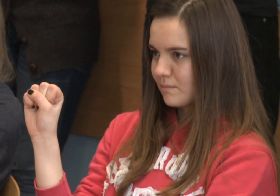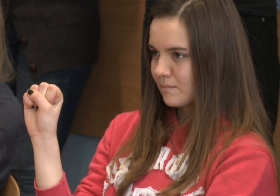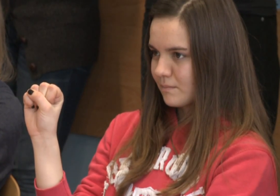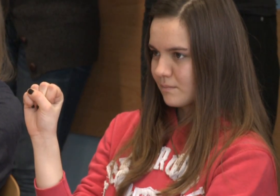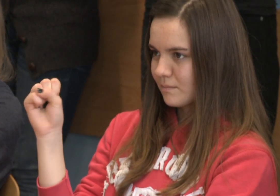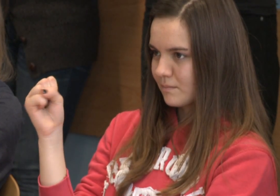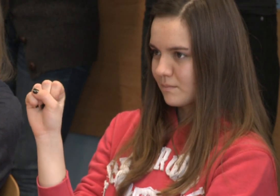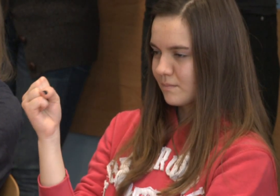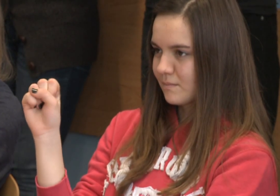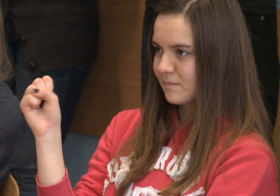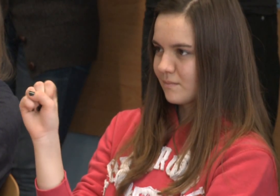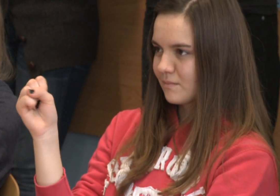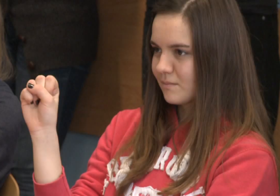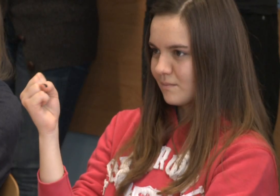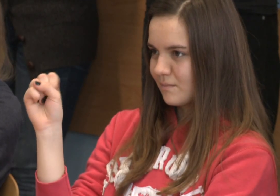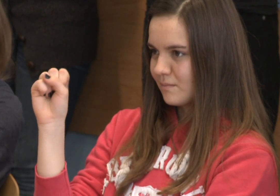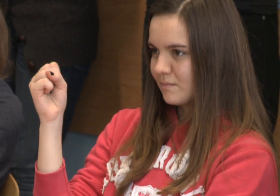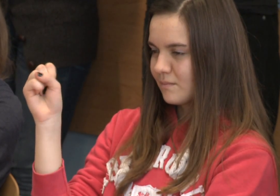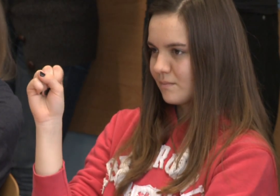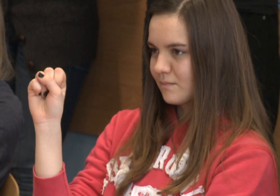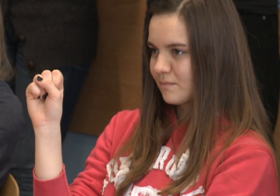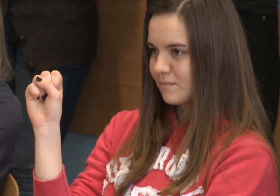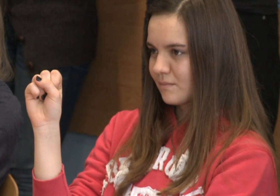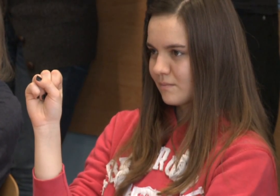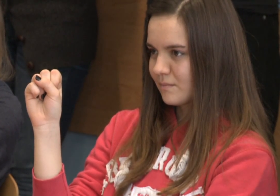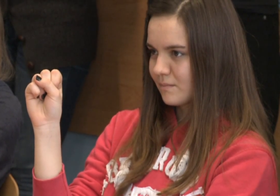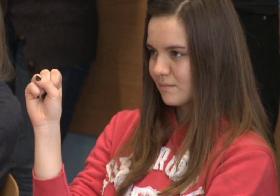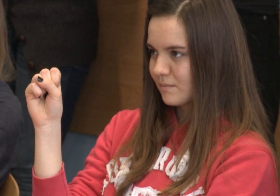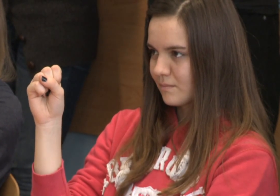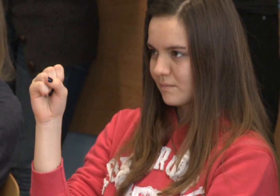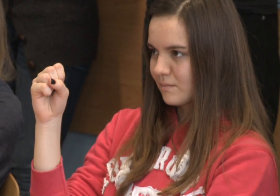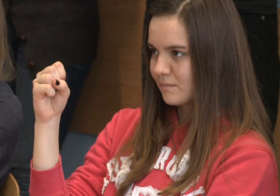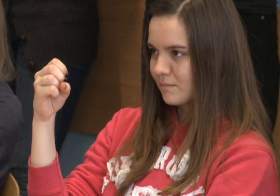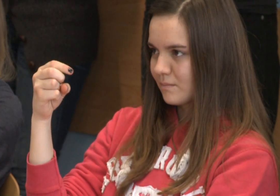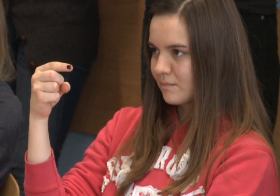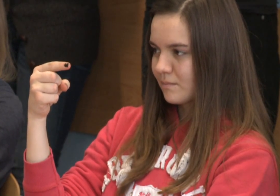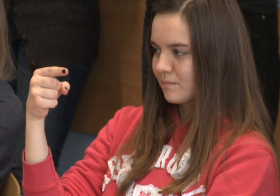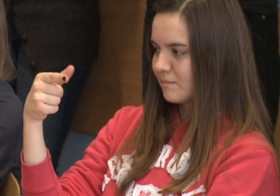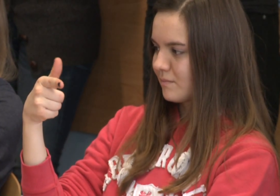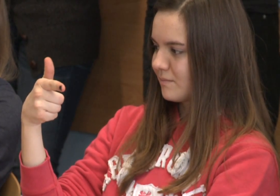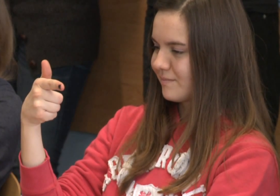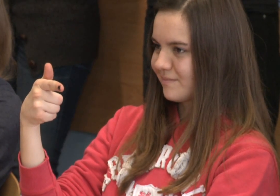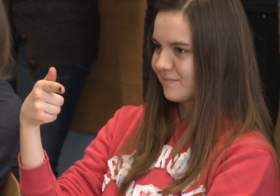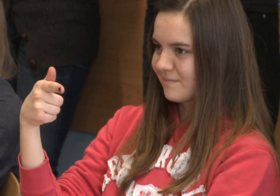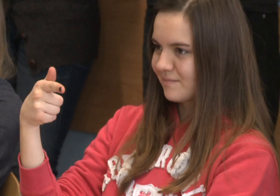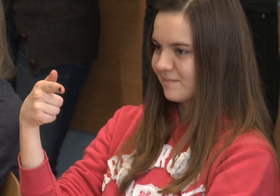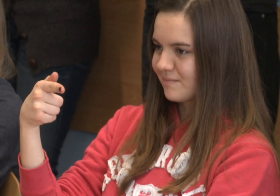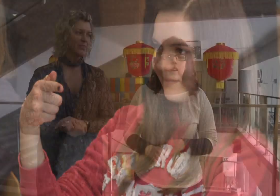Š dobi kljubico. Ja. T, pa mi prej pokazal Žiga. Bravo, bravo.